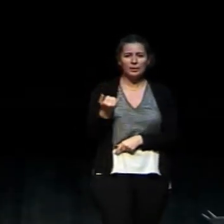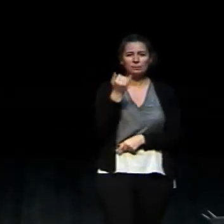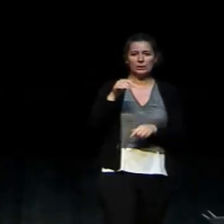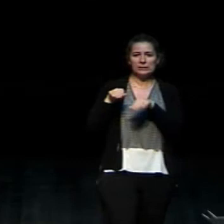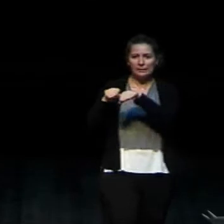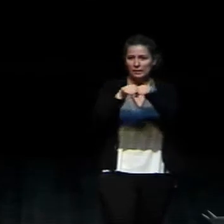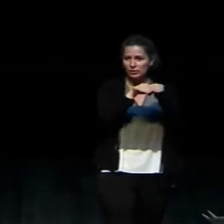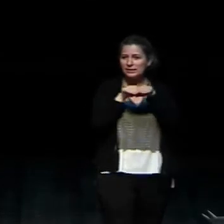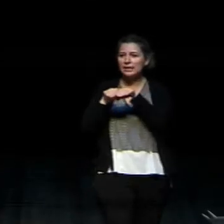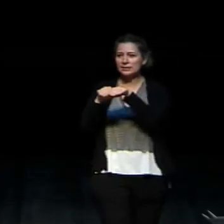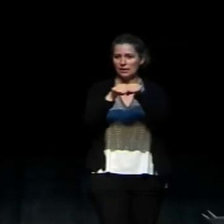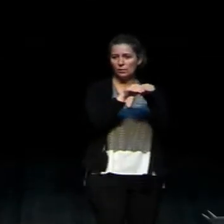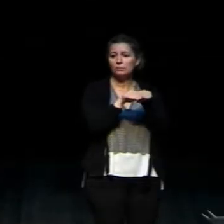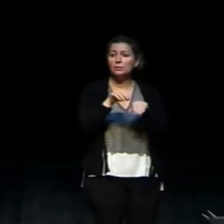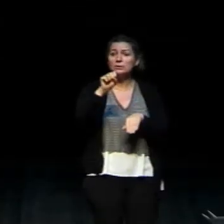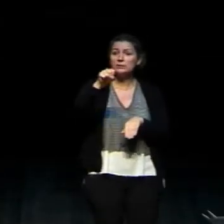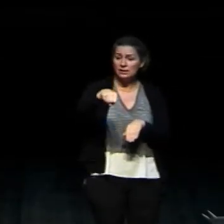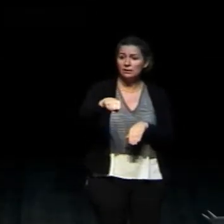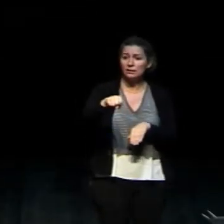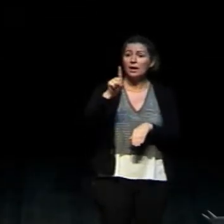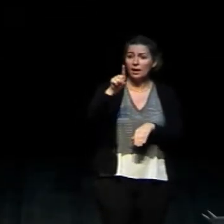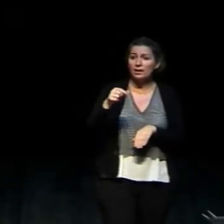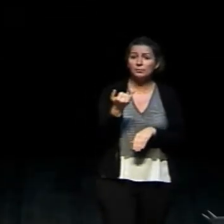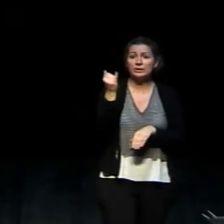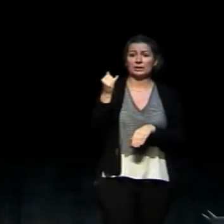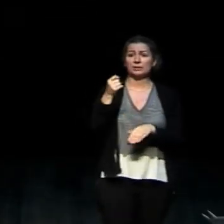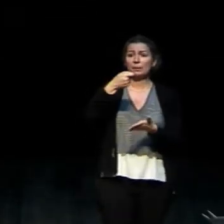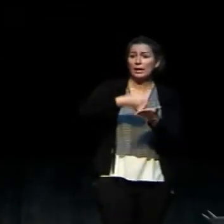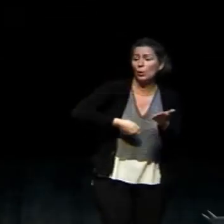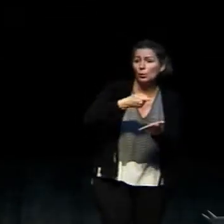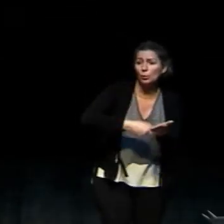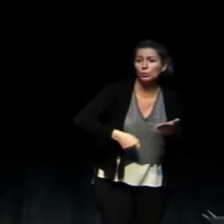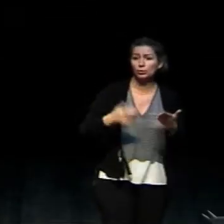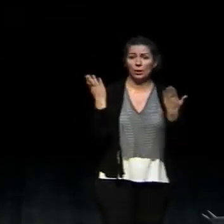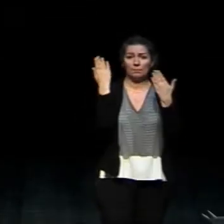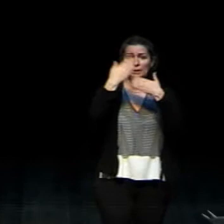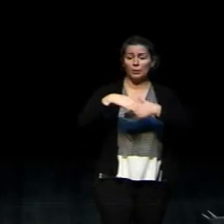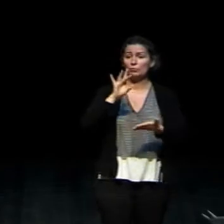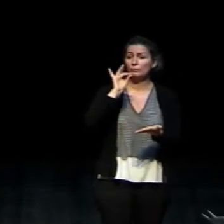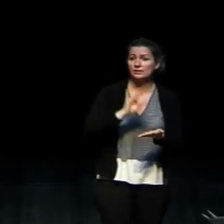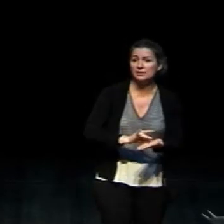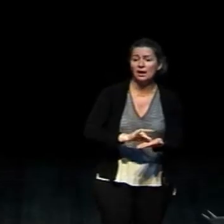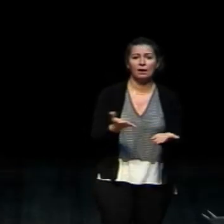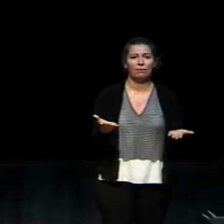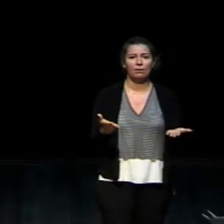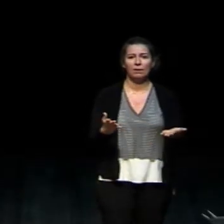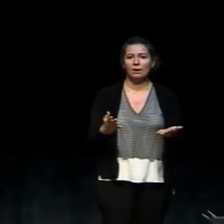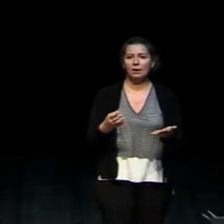padrão, uma padronização em todo o Brasil. Existem essas variações e elas são importantes de serem